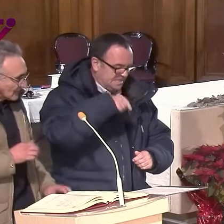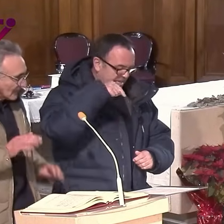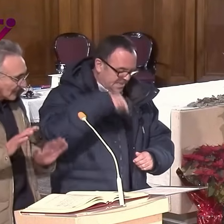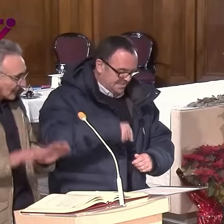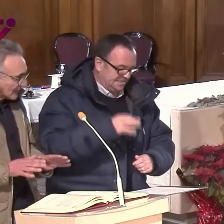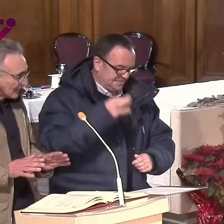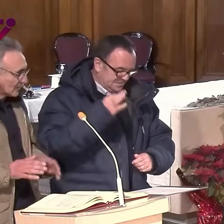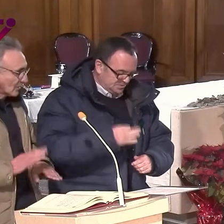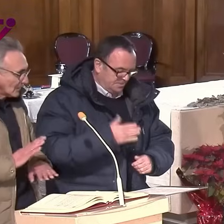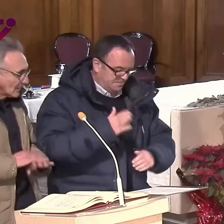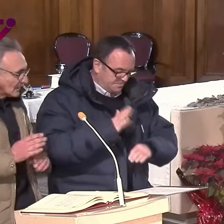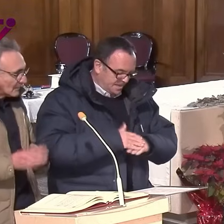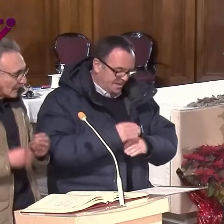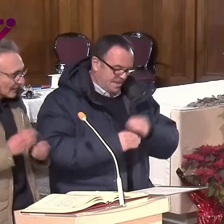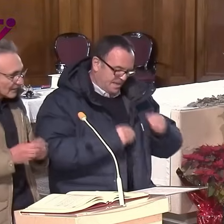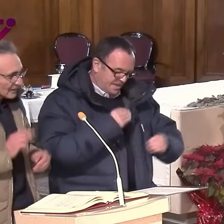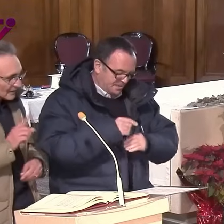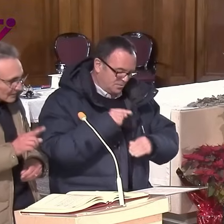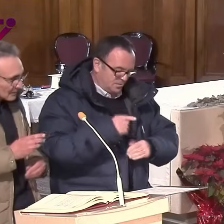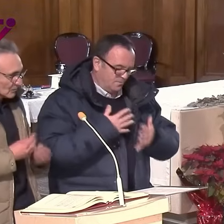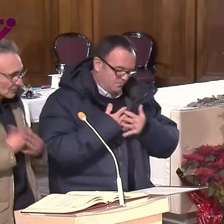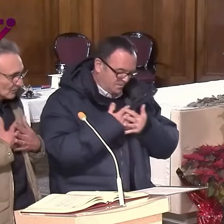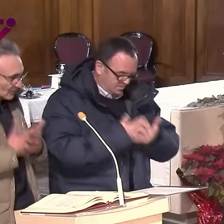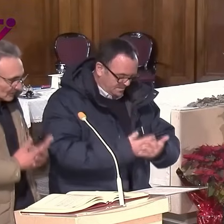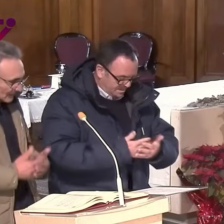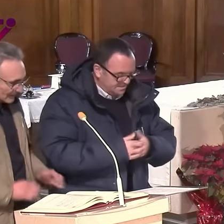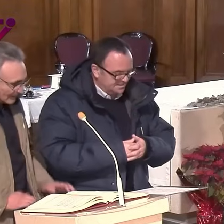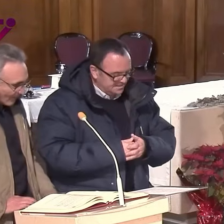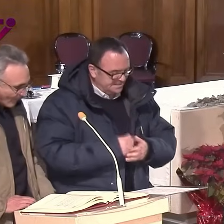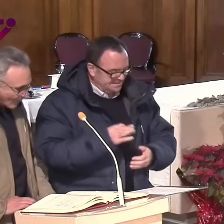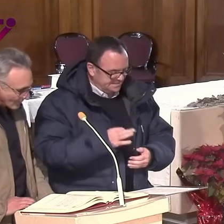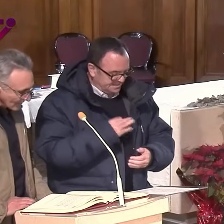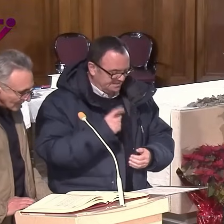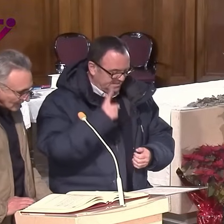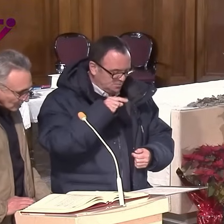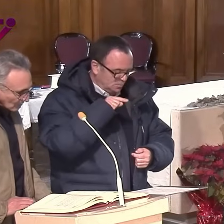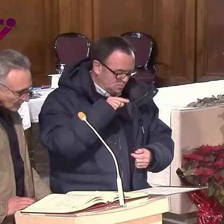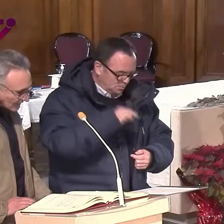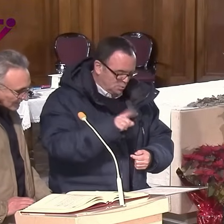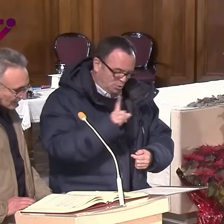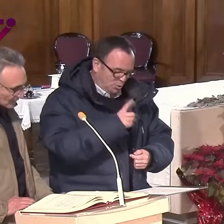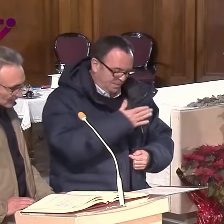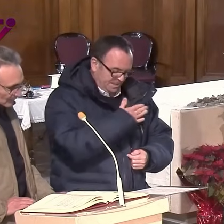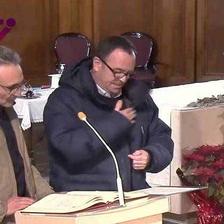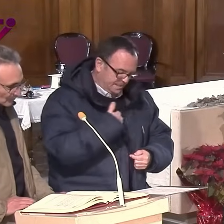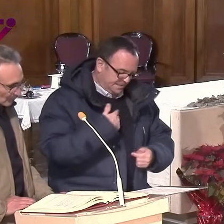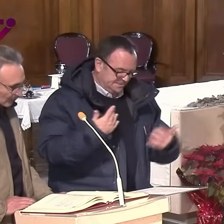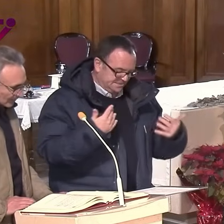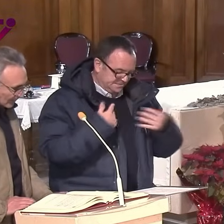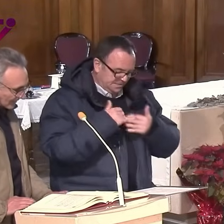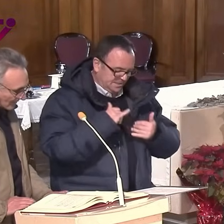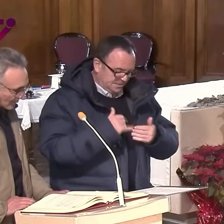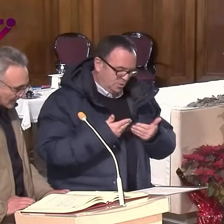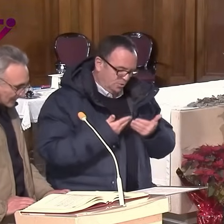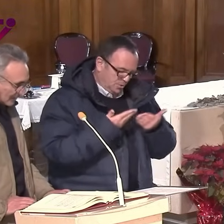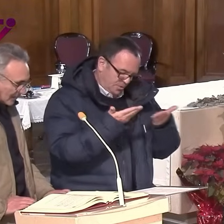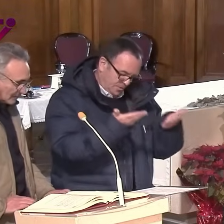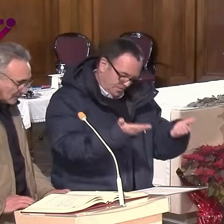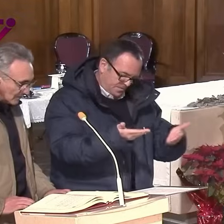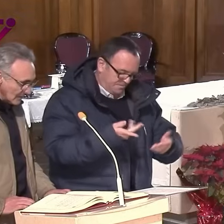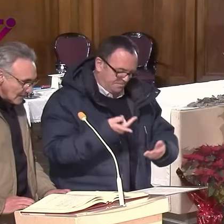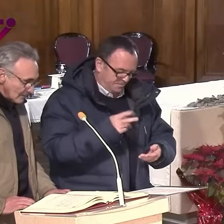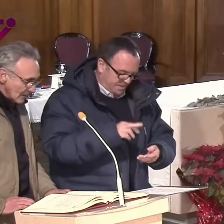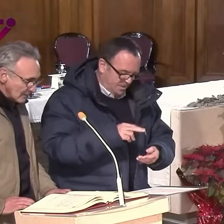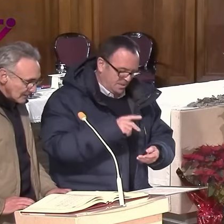Señor, aquí estoy para hacer tu voluntad. Tú no quieres sacrificio ni ofrendas, y en